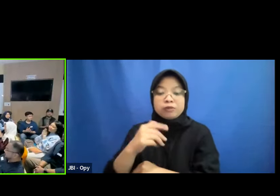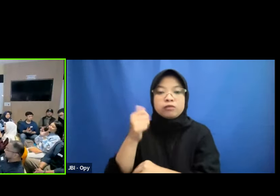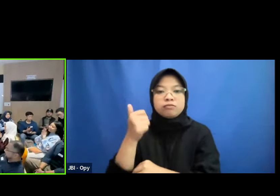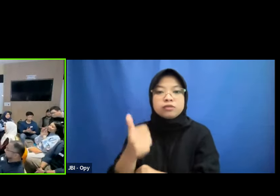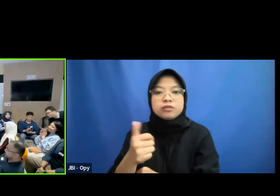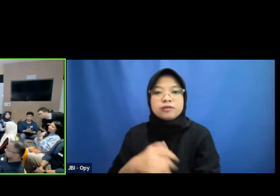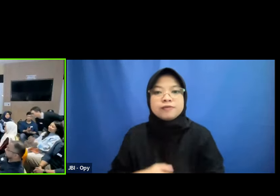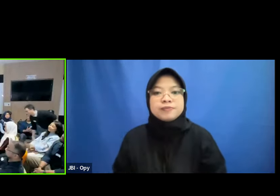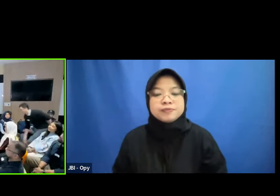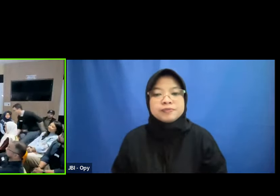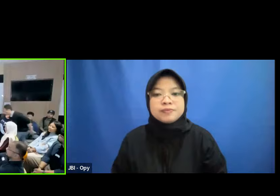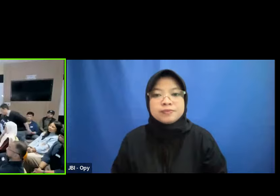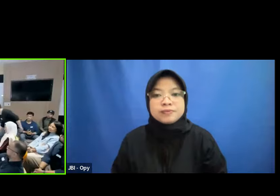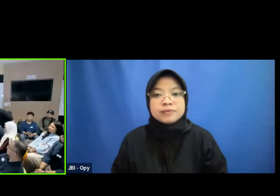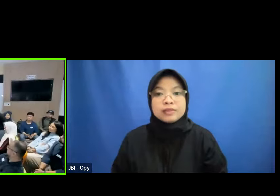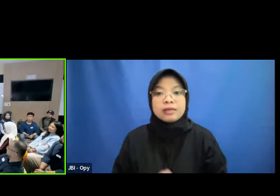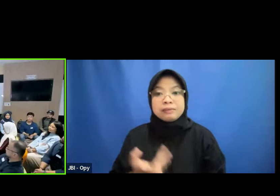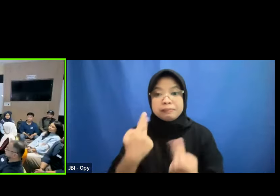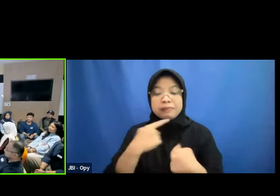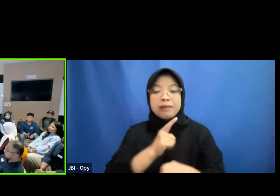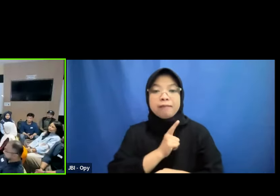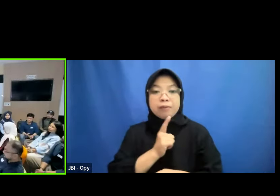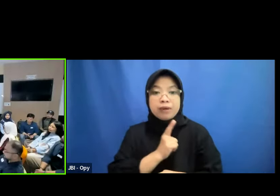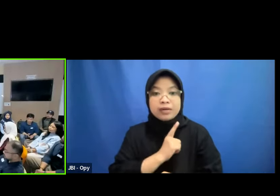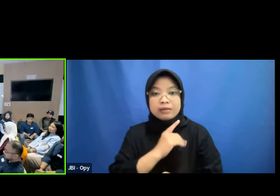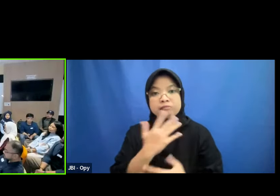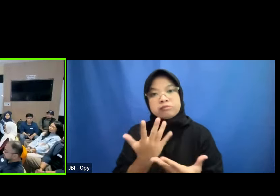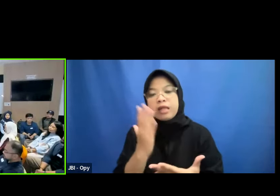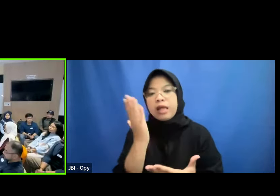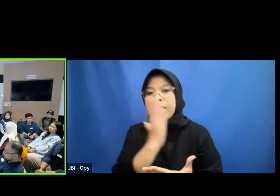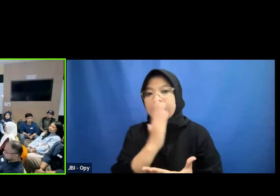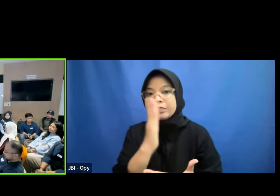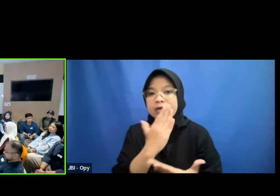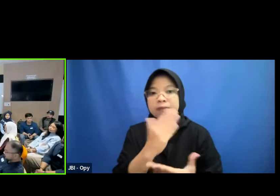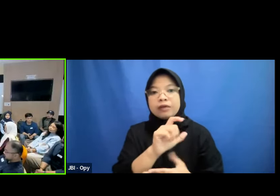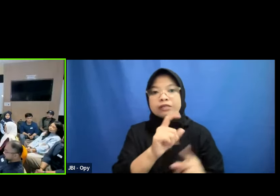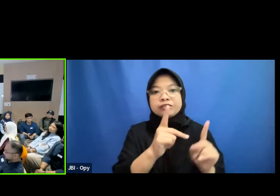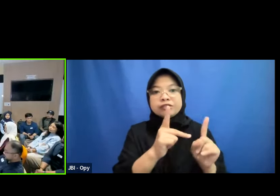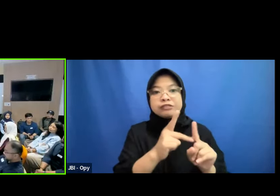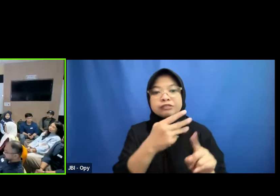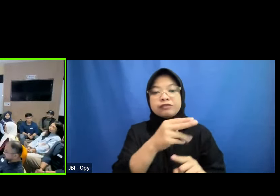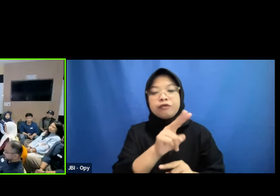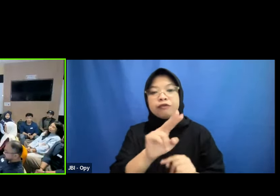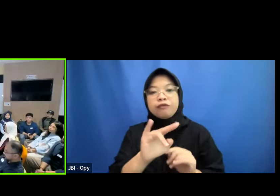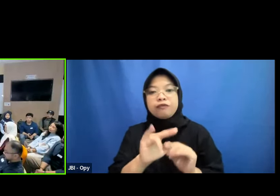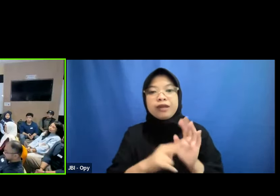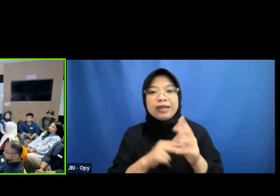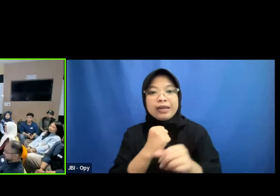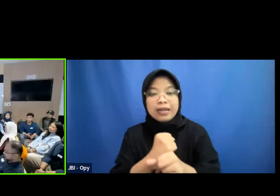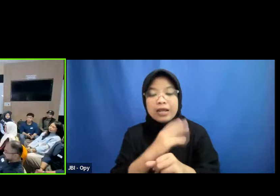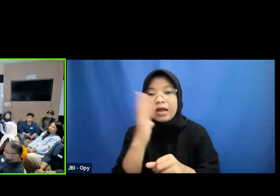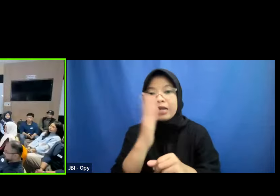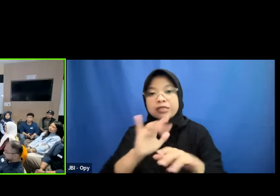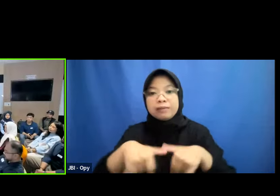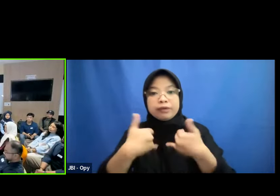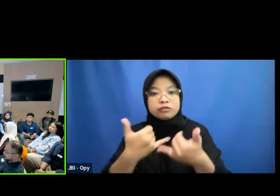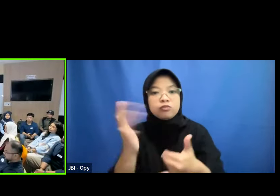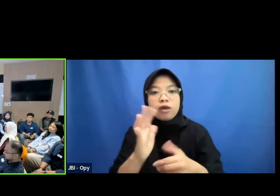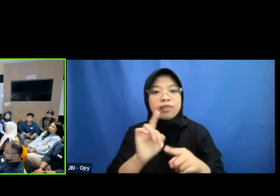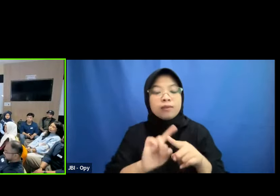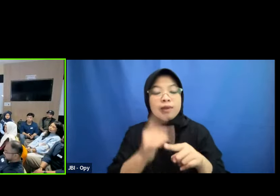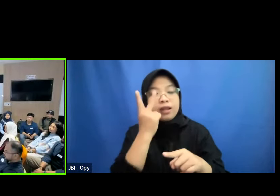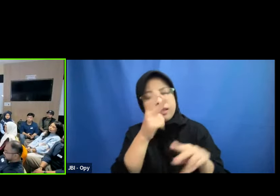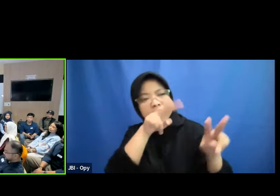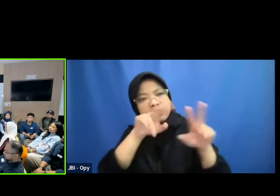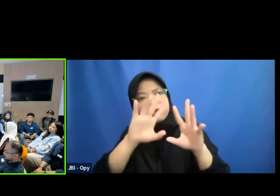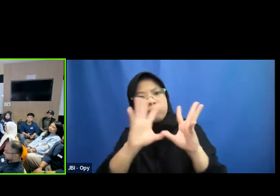Eh kalau dari saya sendiri itu alasannya sebenarnya ngelihat chevening ini bukan dari beasiswanya sebenarnya tapi dari inklusivitas